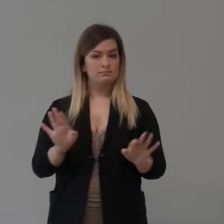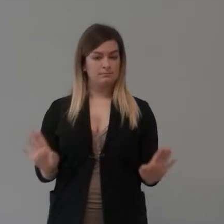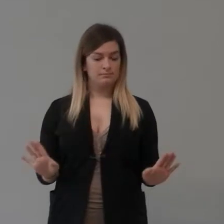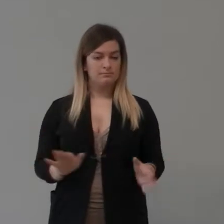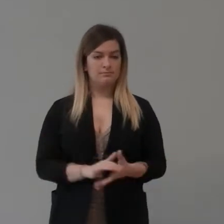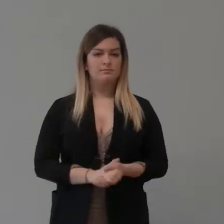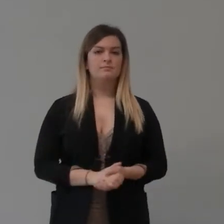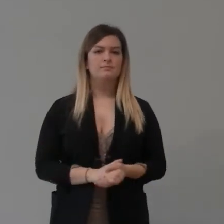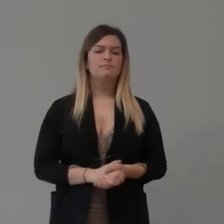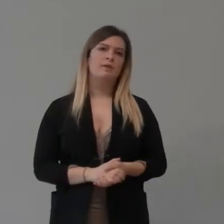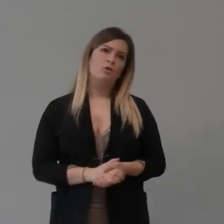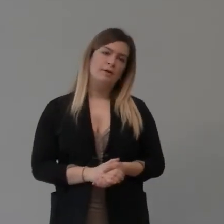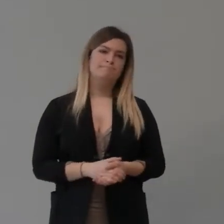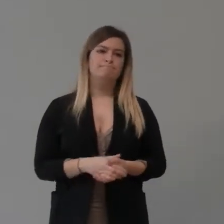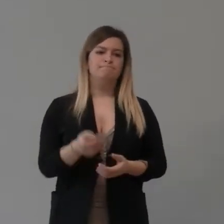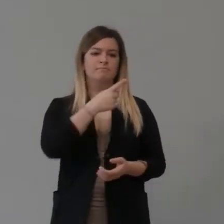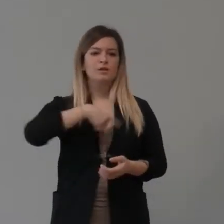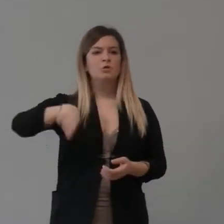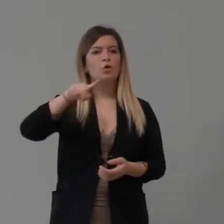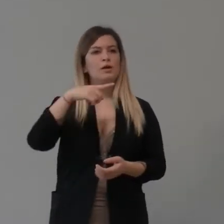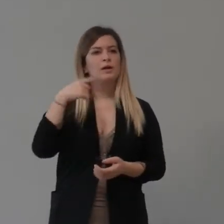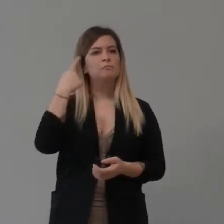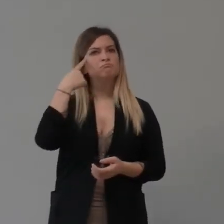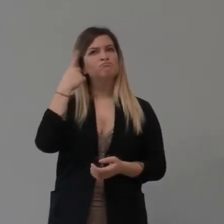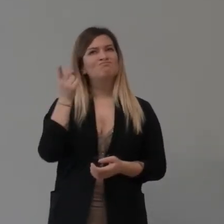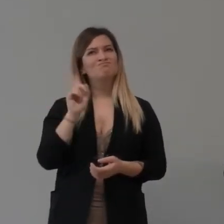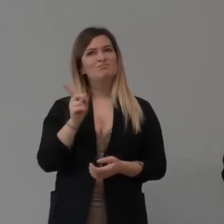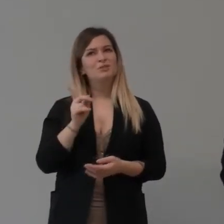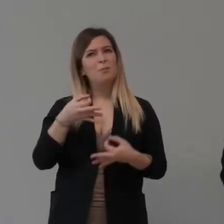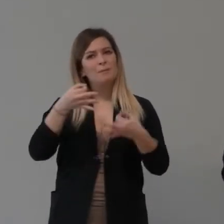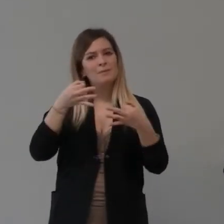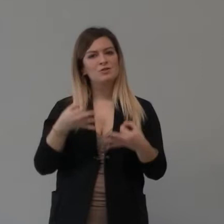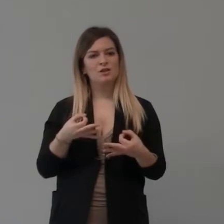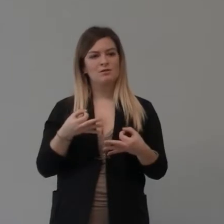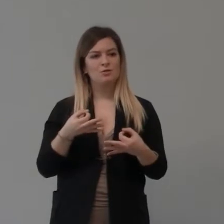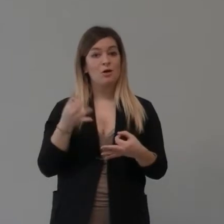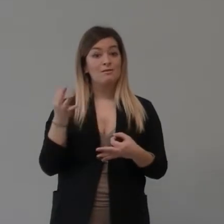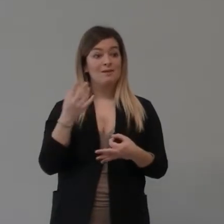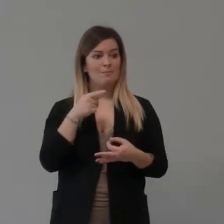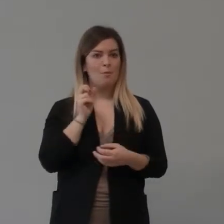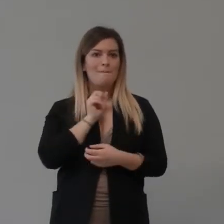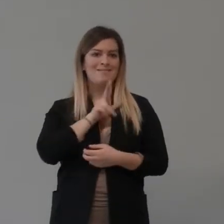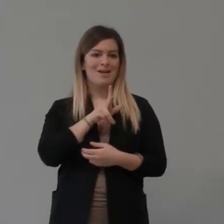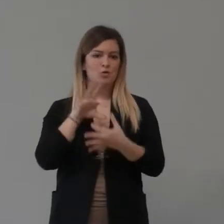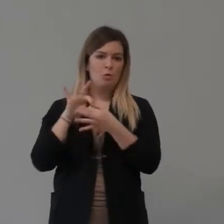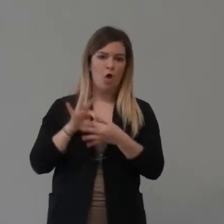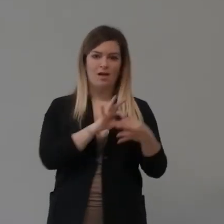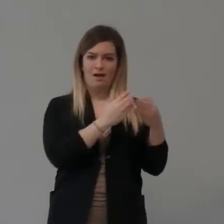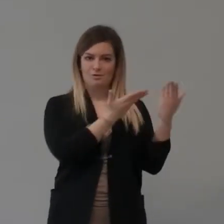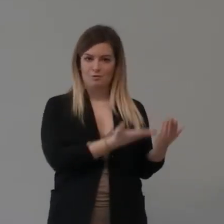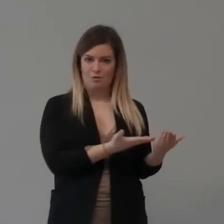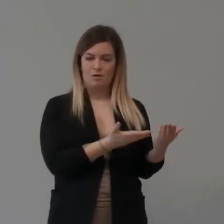Ora, non sappiamo se sia questo il messaggio che ha fatto capire Giovanni, non c'è scritto nel testo,